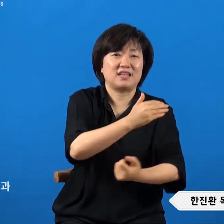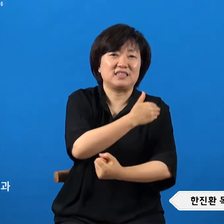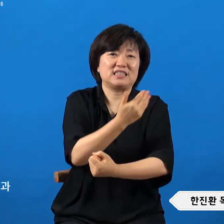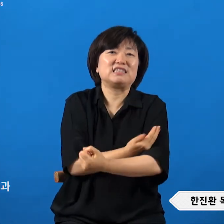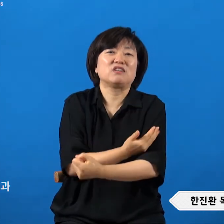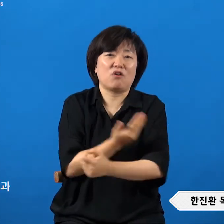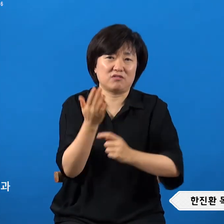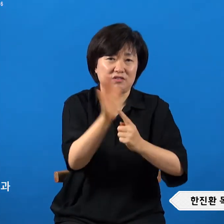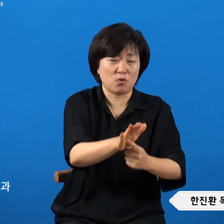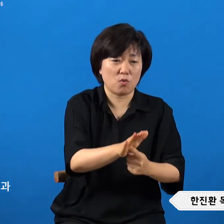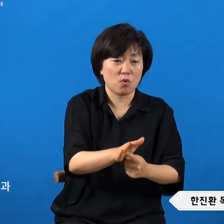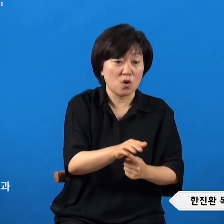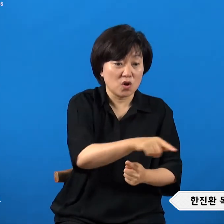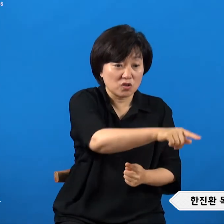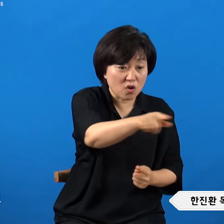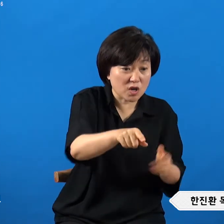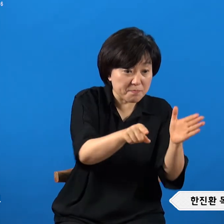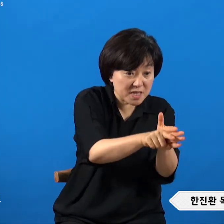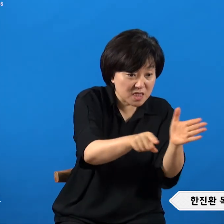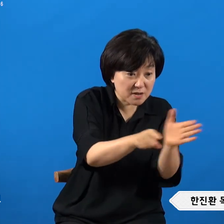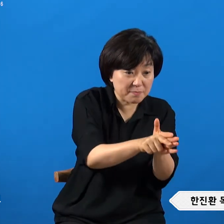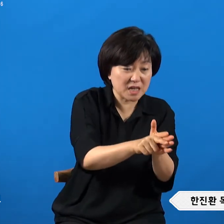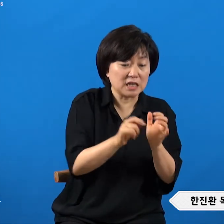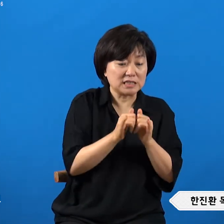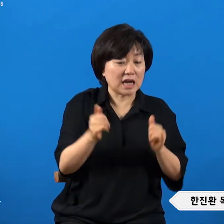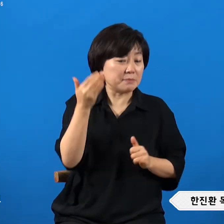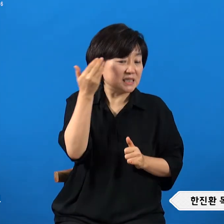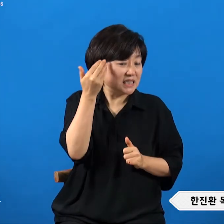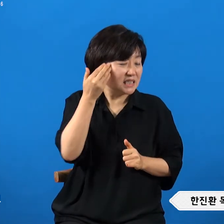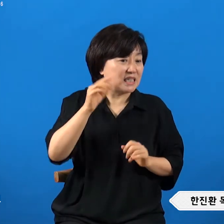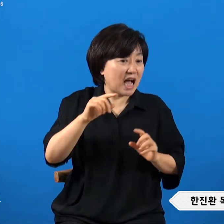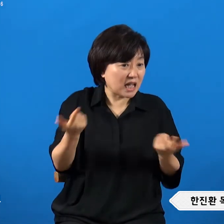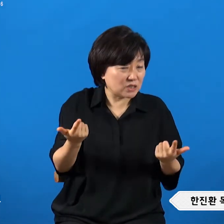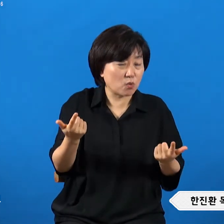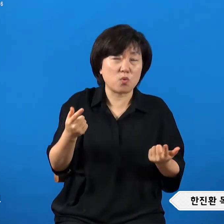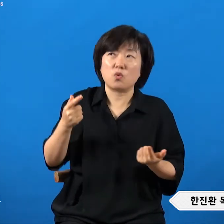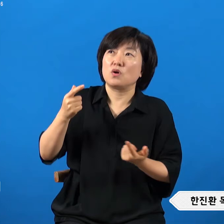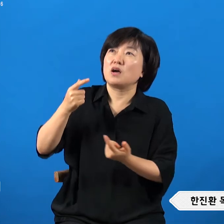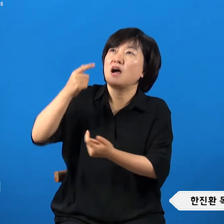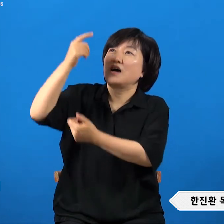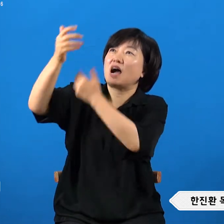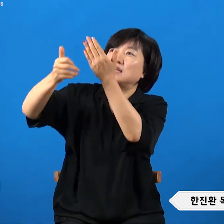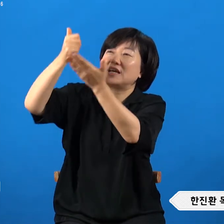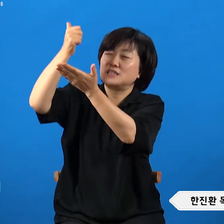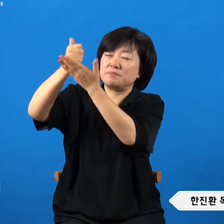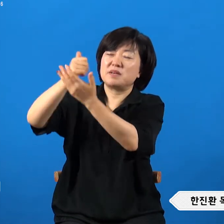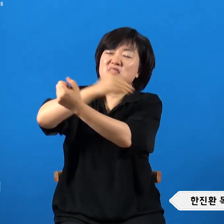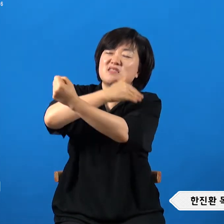너희 믿음이 사람의 지혜에 있지 아니하고 다만 하나님의 능력에 있게 하려 하였노라.